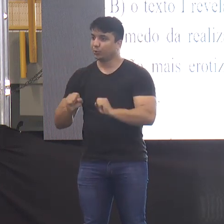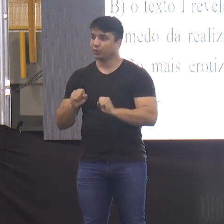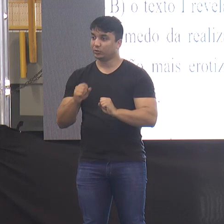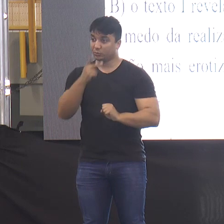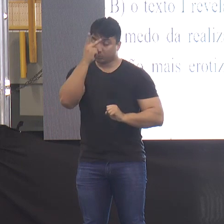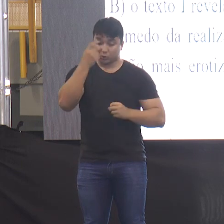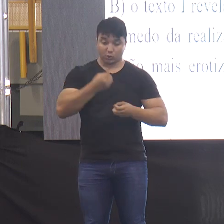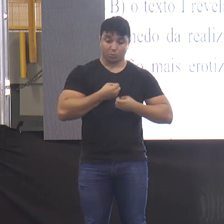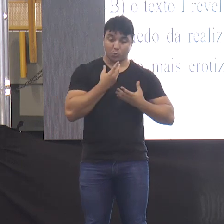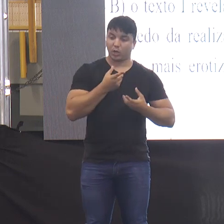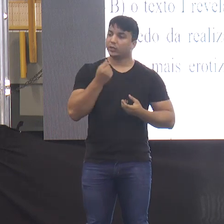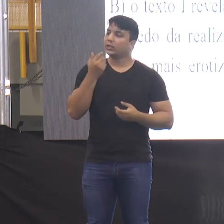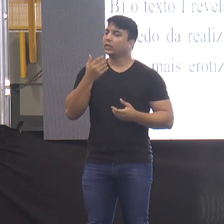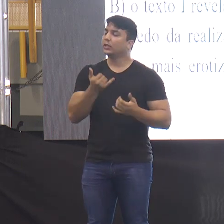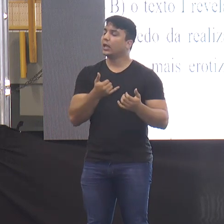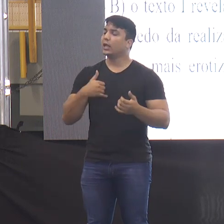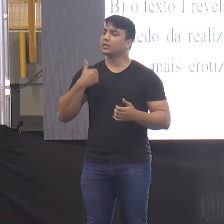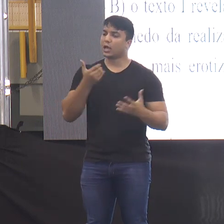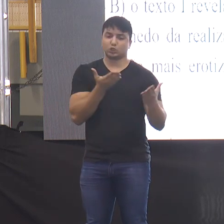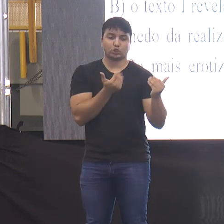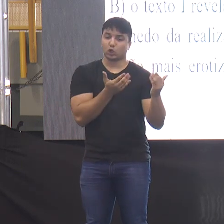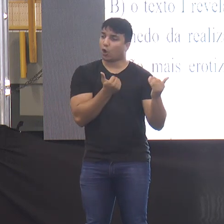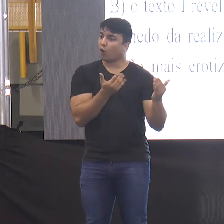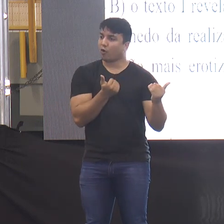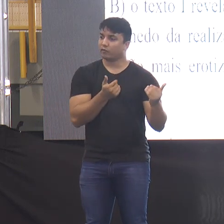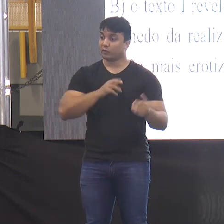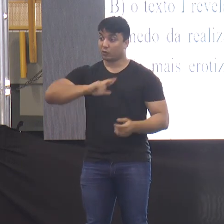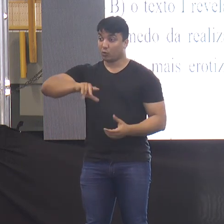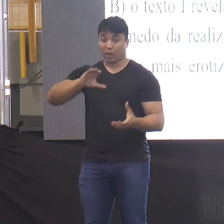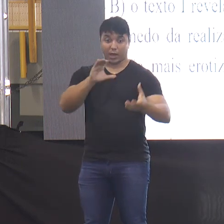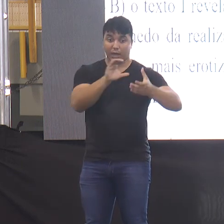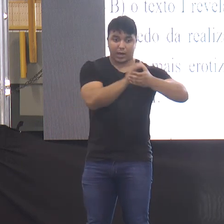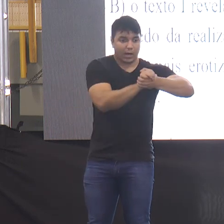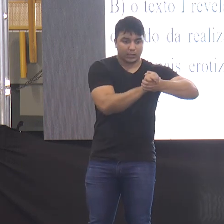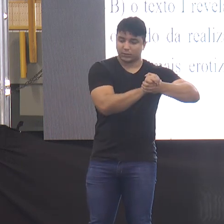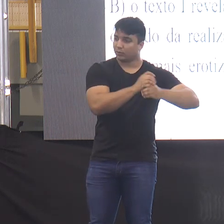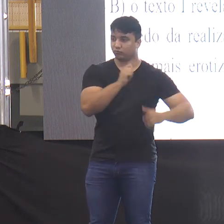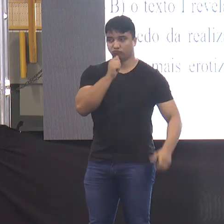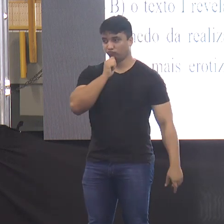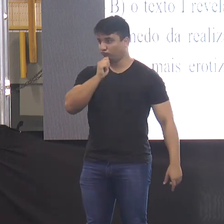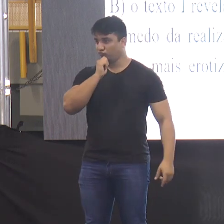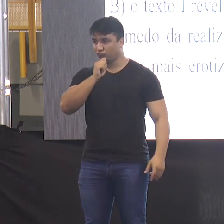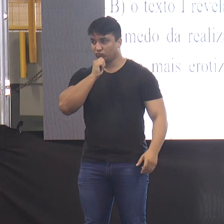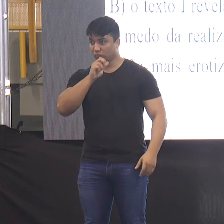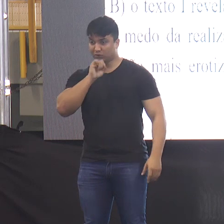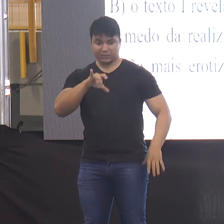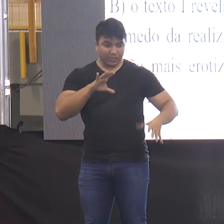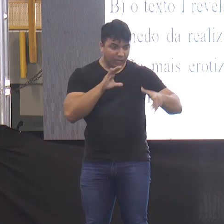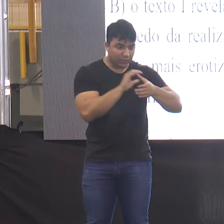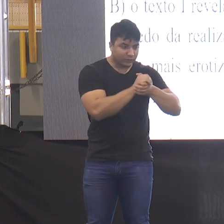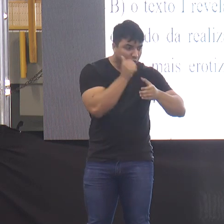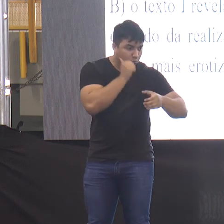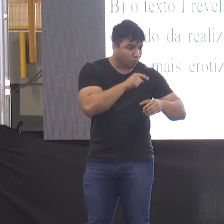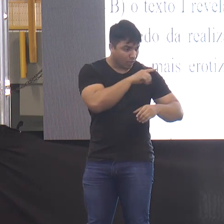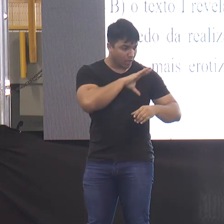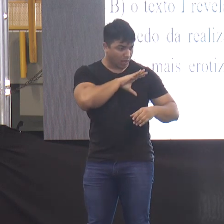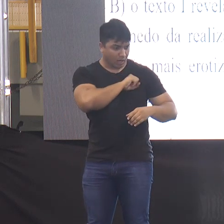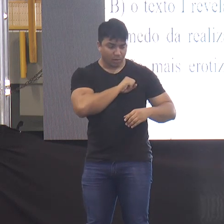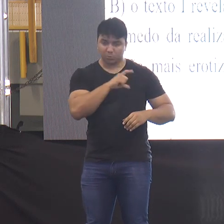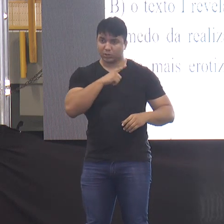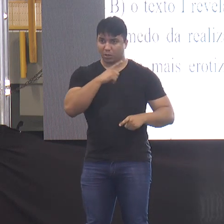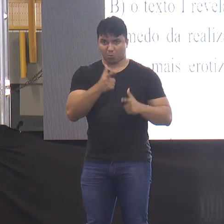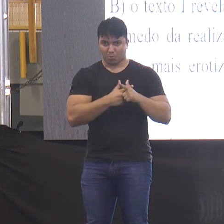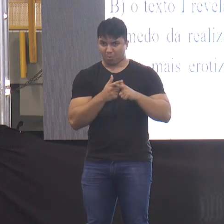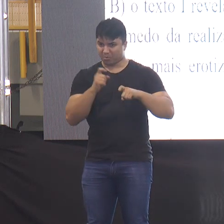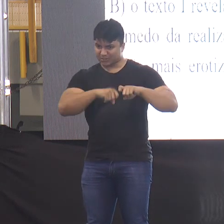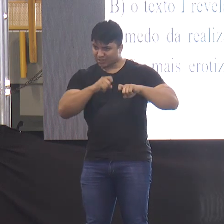poetas são adolescentes. Ele não é casado com a mulher que ele ama. Se ele fosse casado com a mulher que ele ama, teria